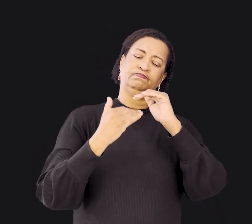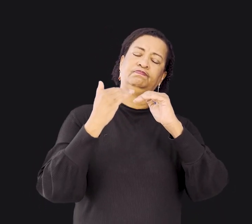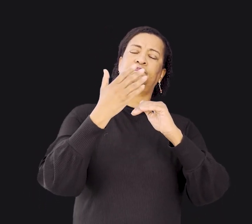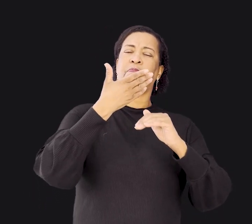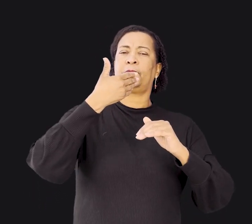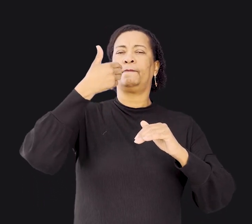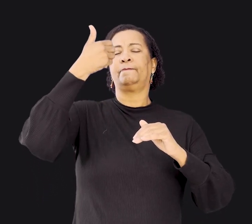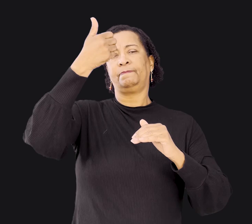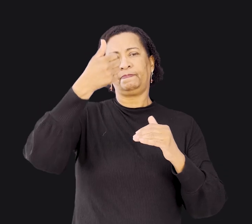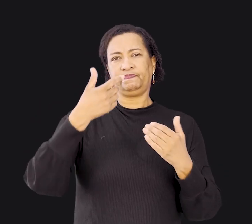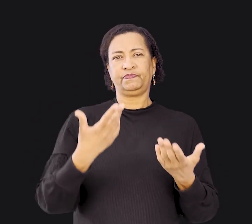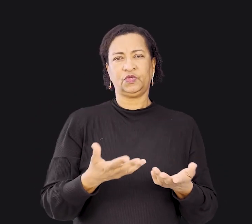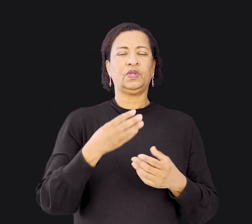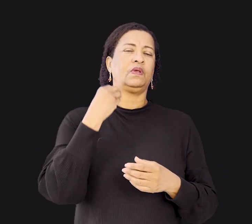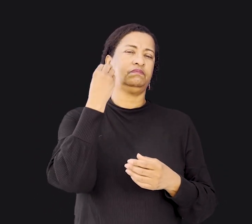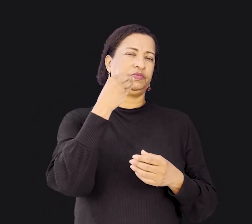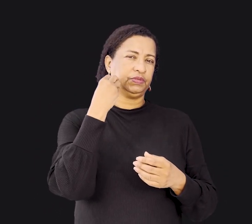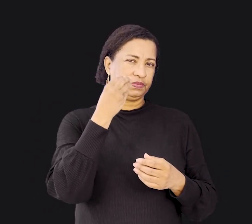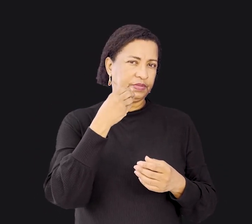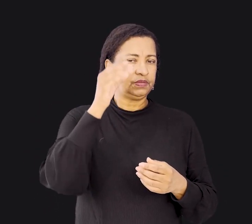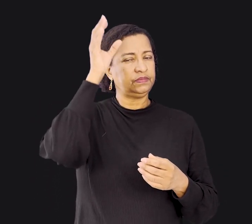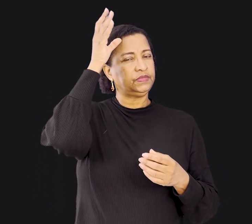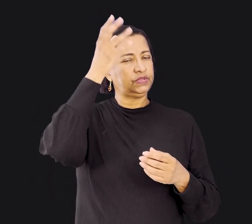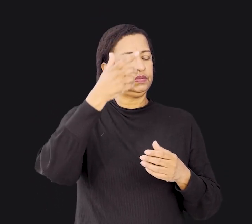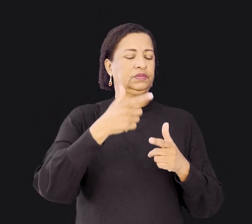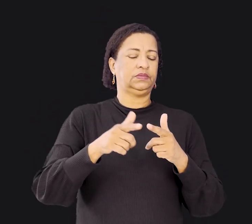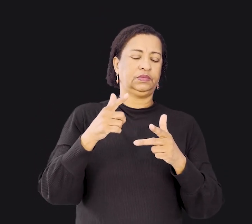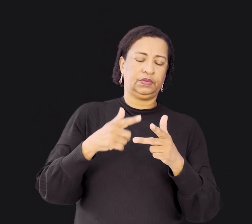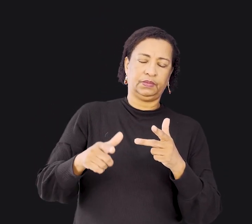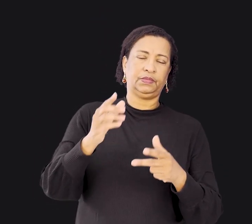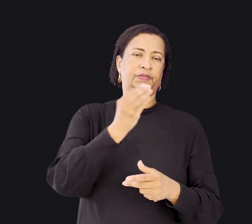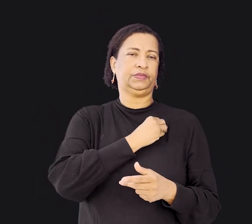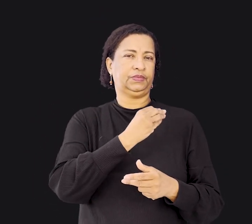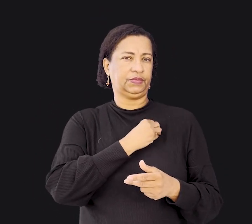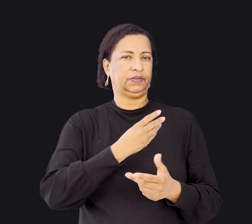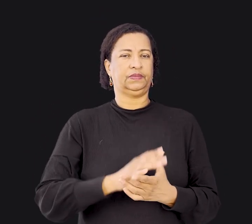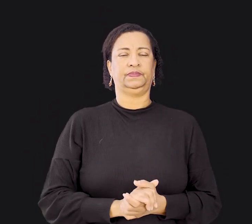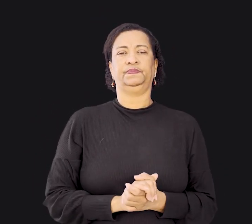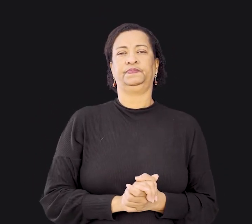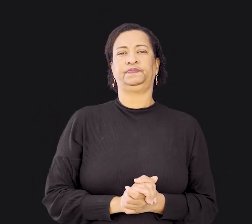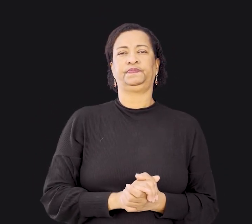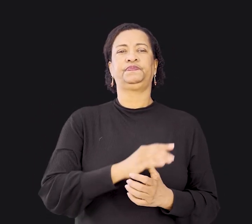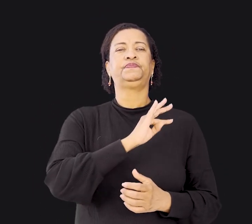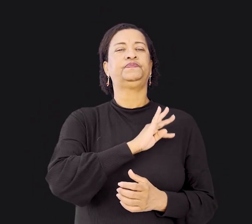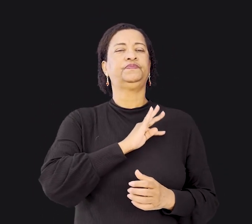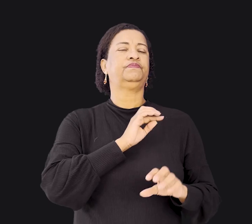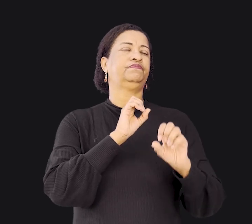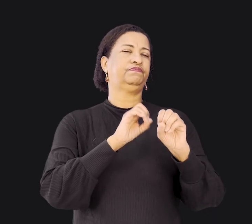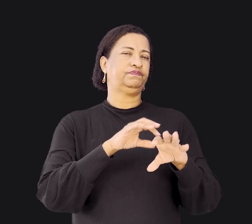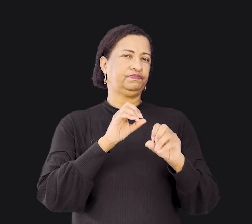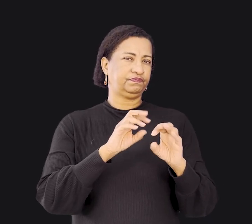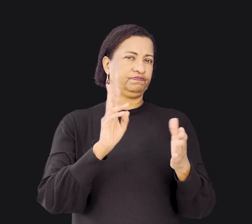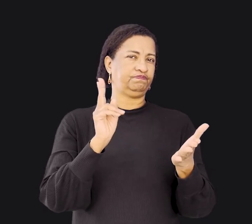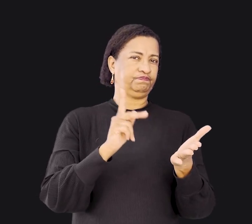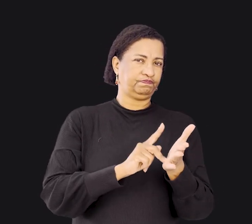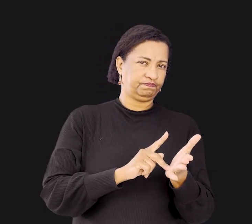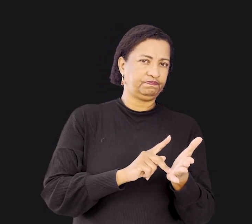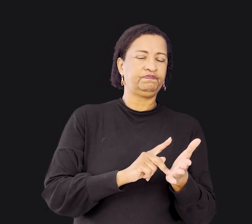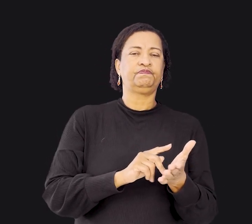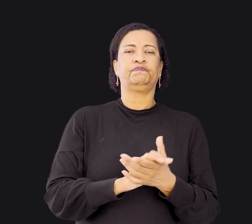da regeneração experimentamos a solução para o problema do pecado. Tiago e Pedro ensinaram o mesmo conceito. Em sua primeira